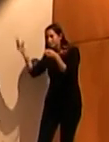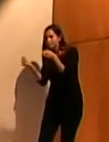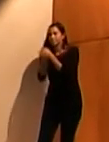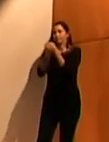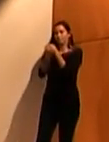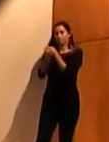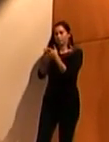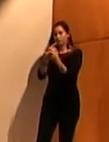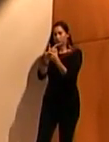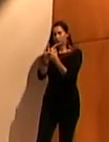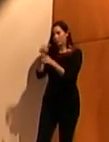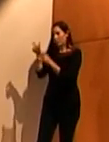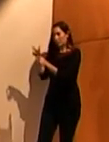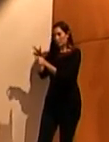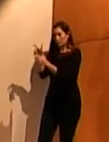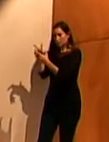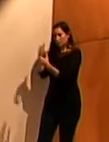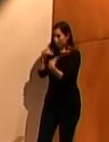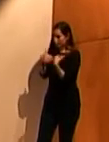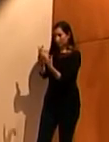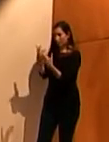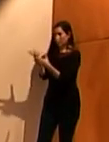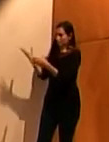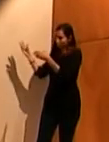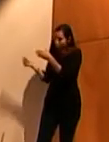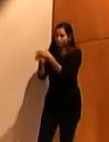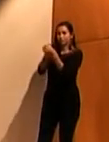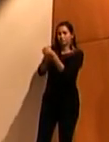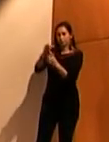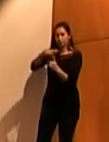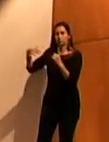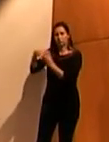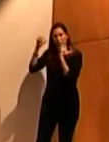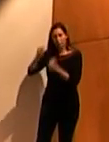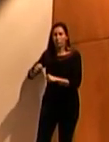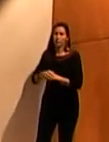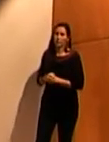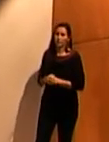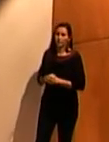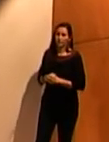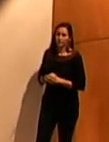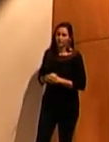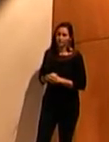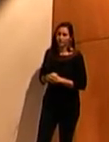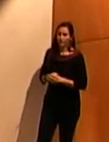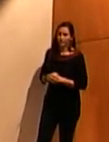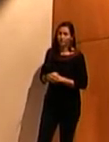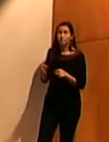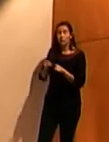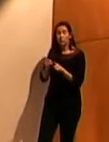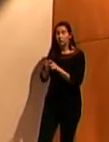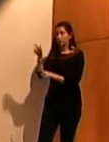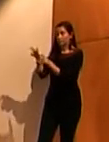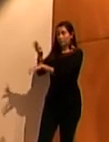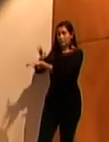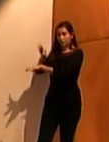réhabilitation psychosociale. Ensuite, les patients ont été à chaque fois un